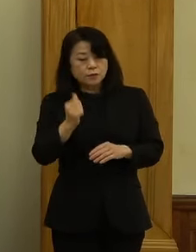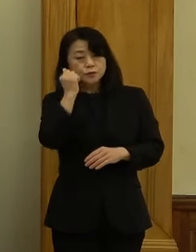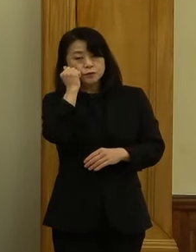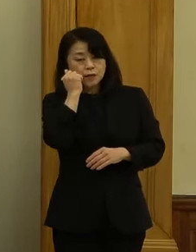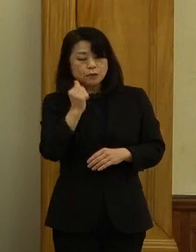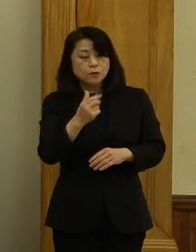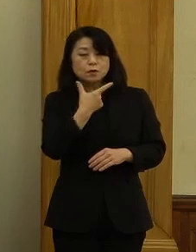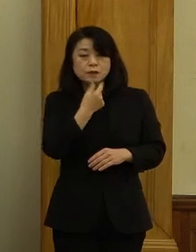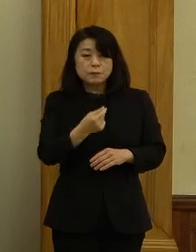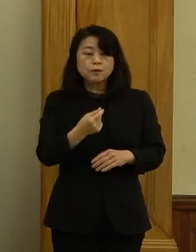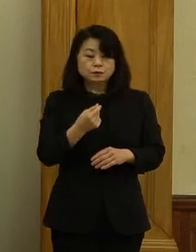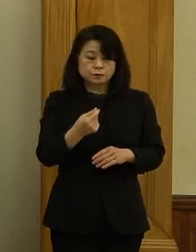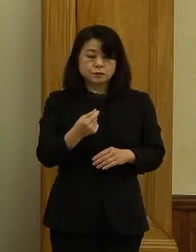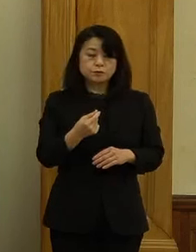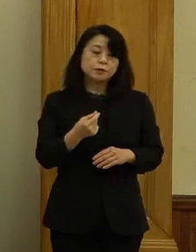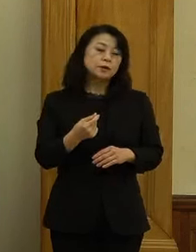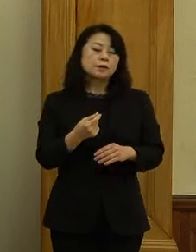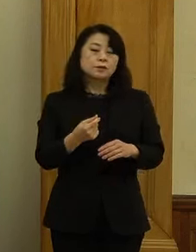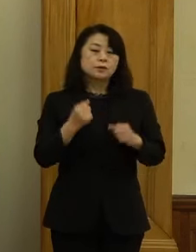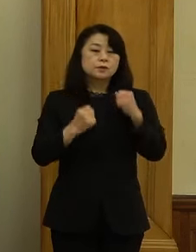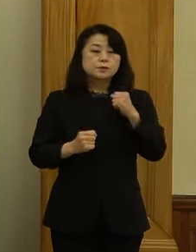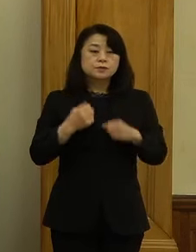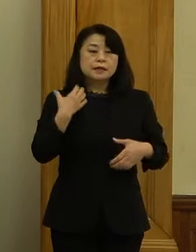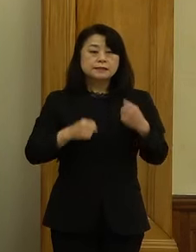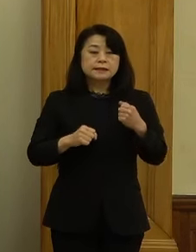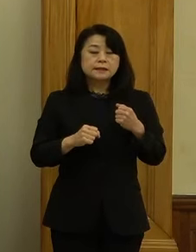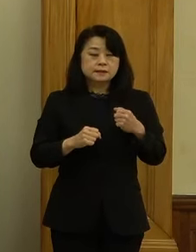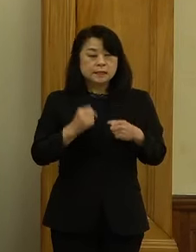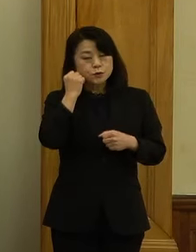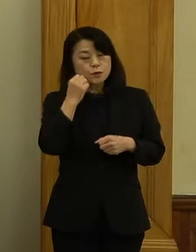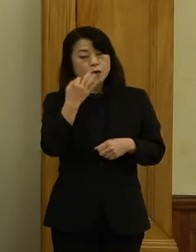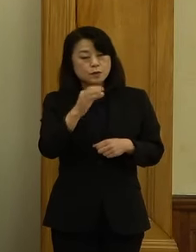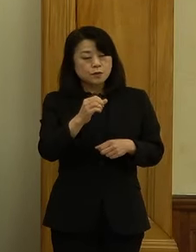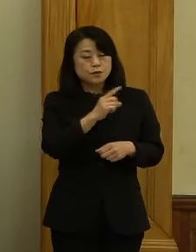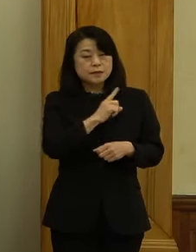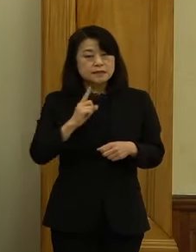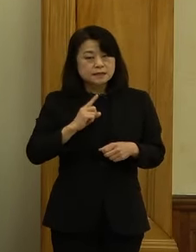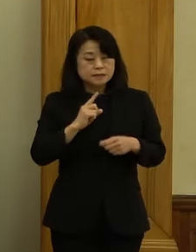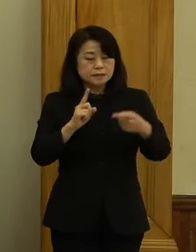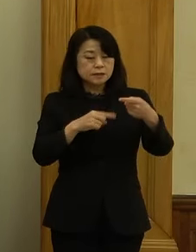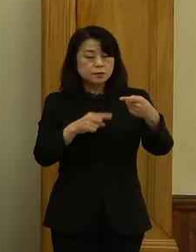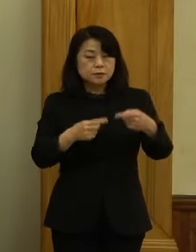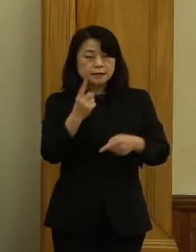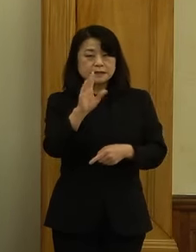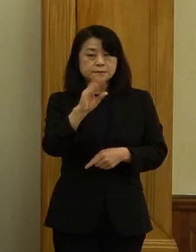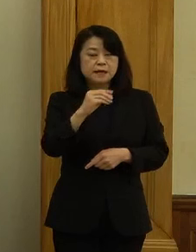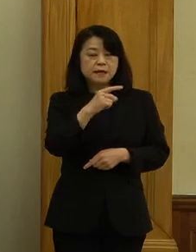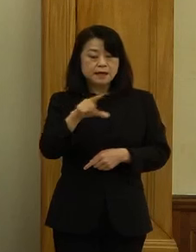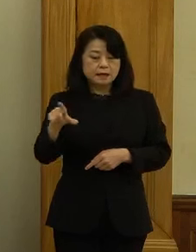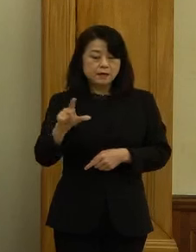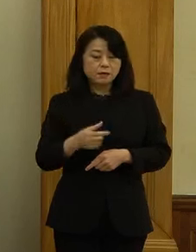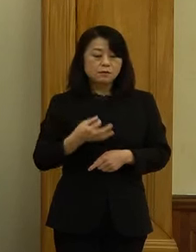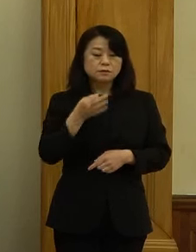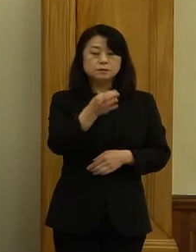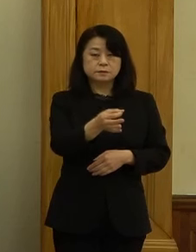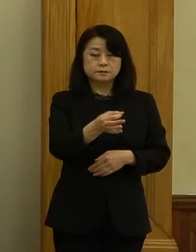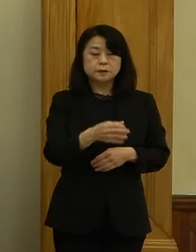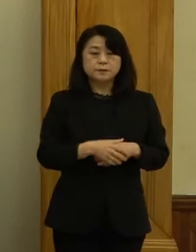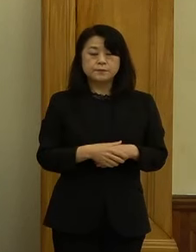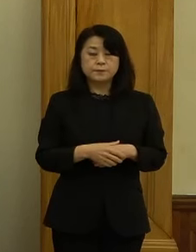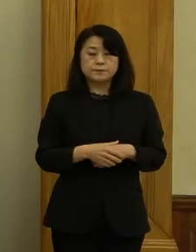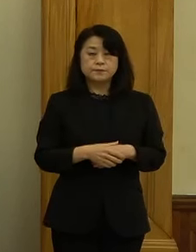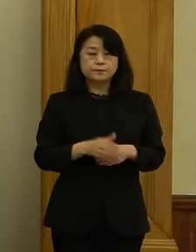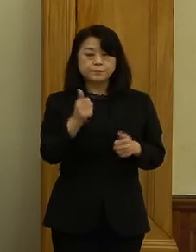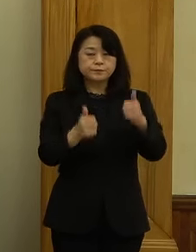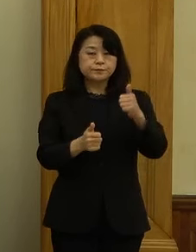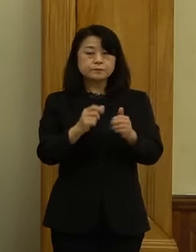生に対して宿泊費用を一泊1人当たり1万円助成させていただきますえ受験という人生の大きな節目におい